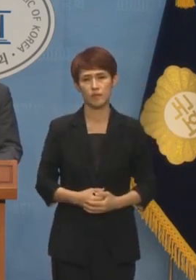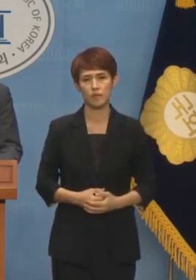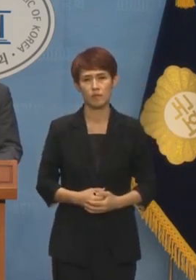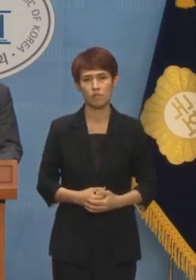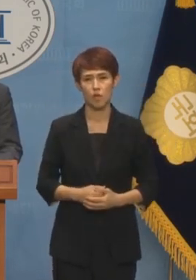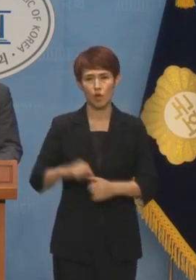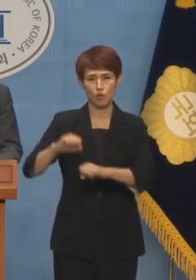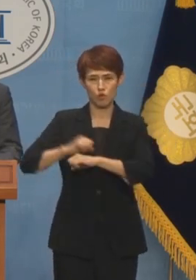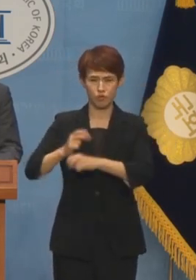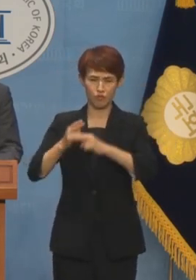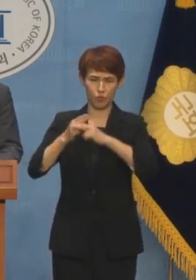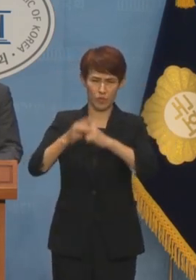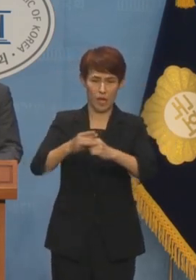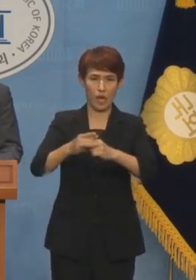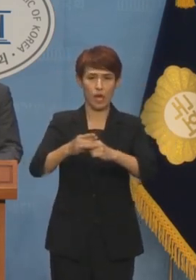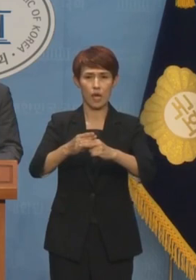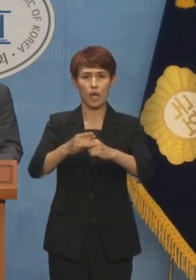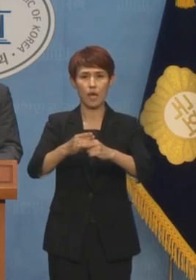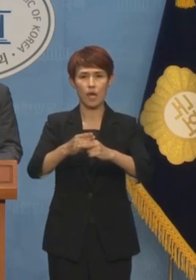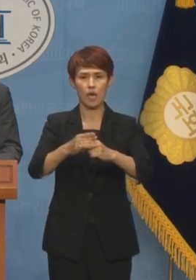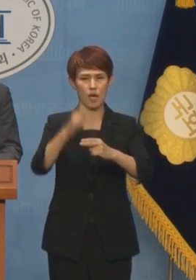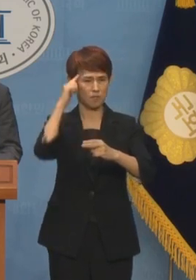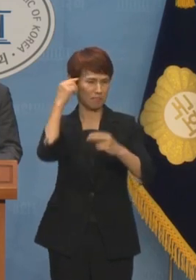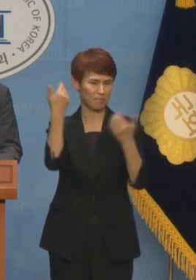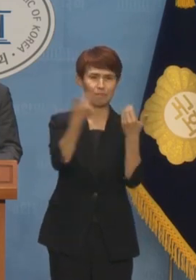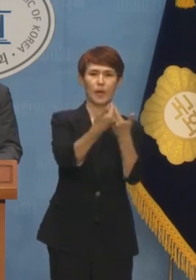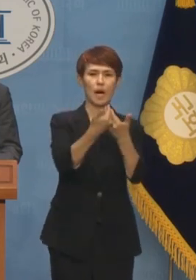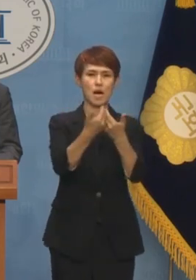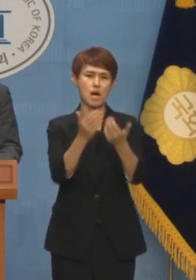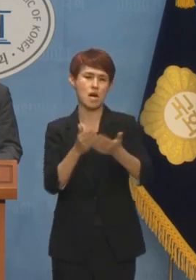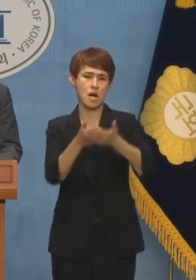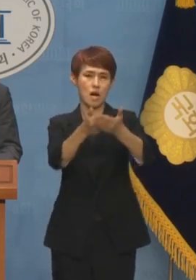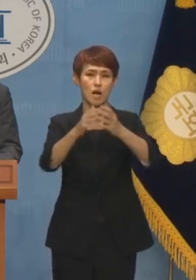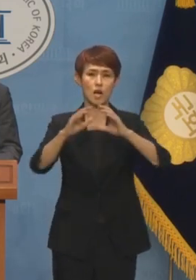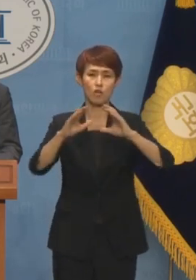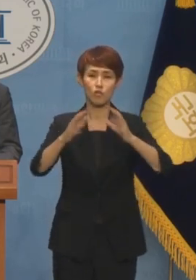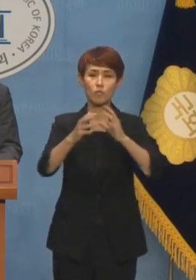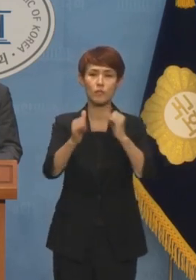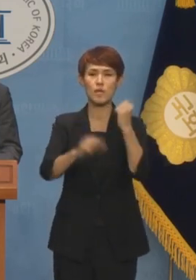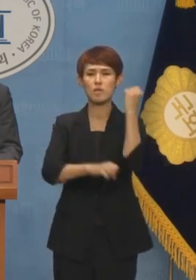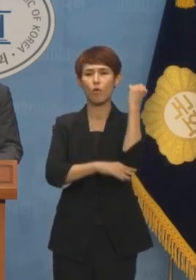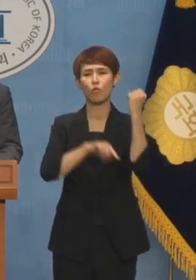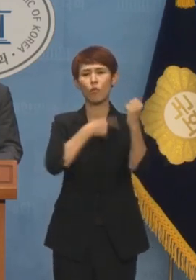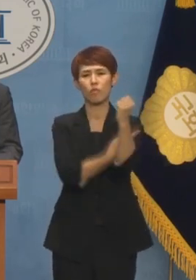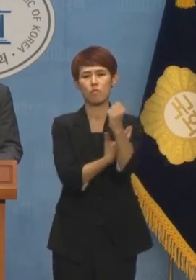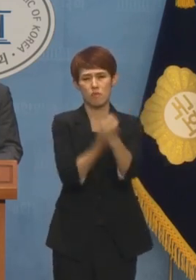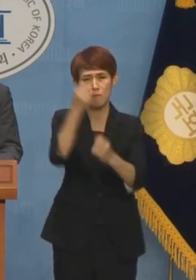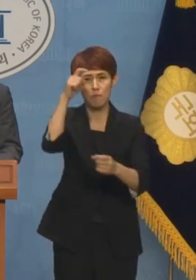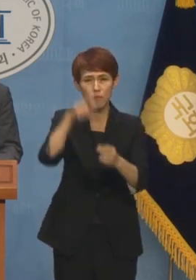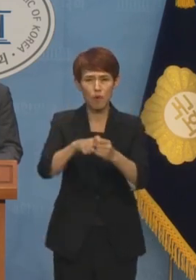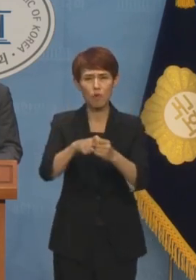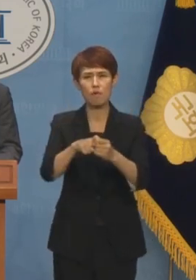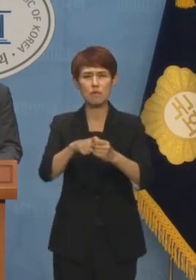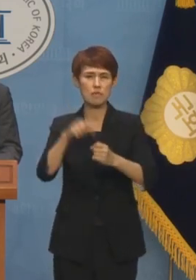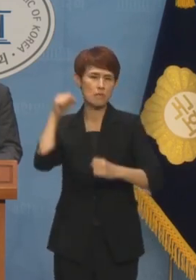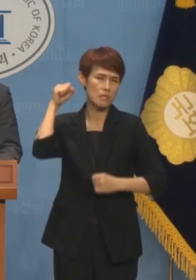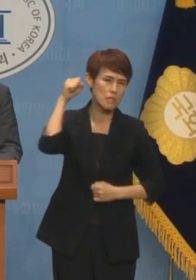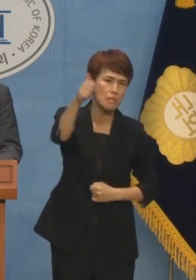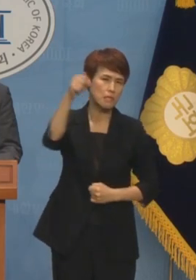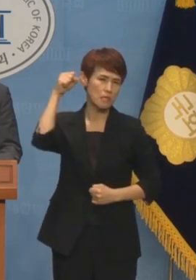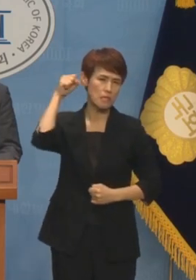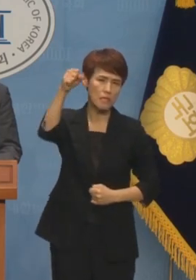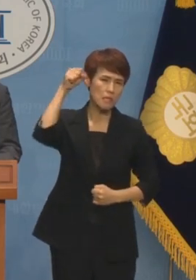독재 권위주의 통치에 항거하여 국민의 기본권을 지키기 위해 피를 흘려가며